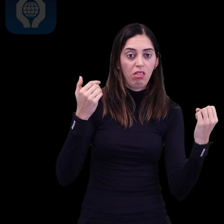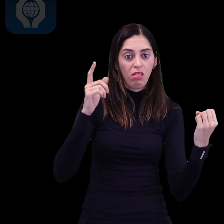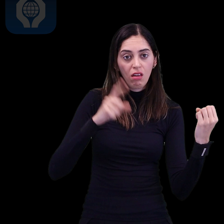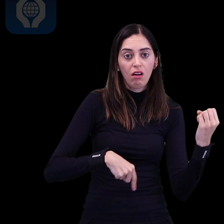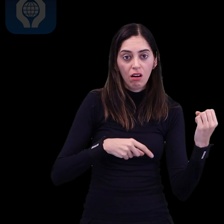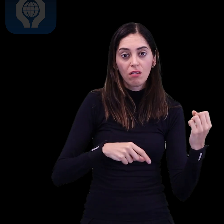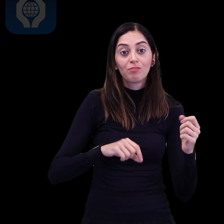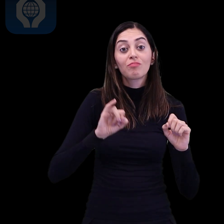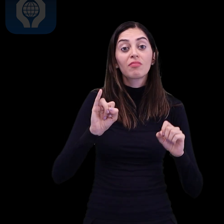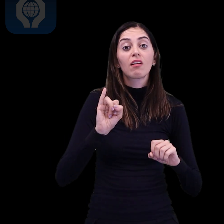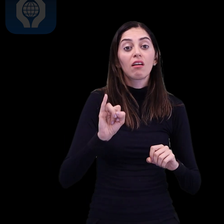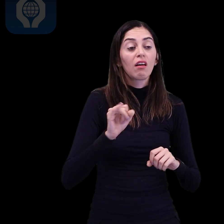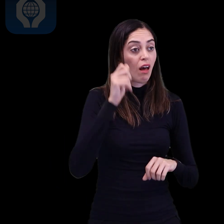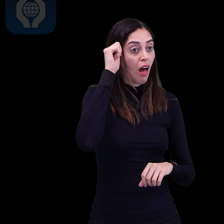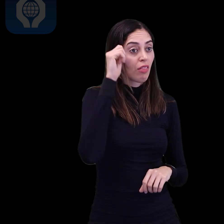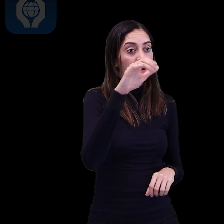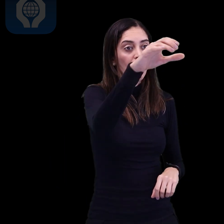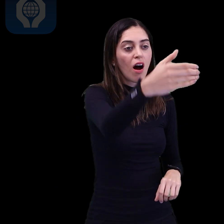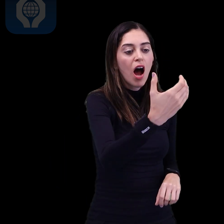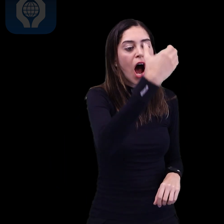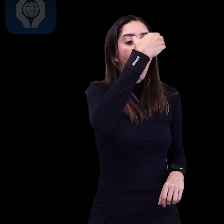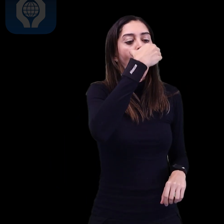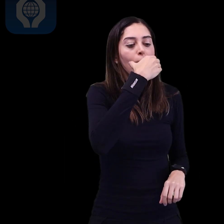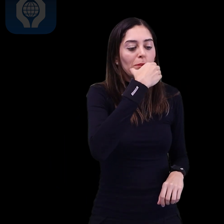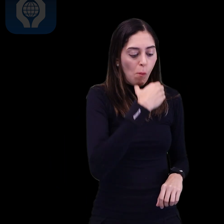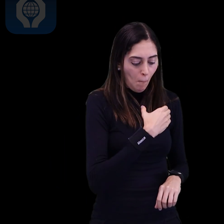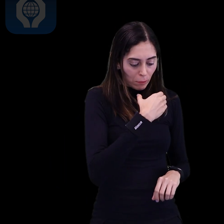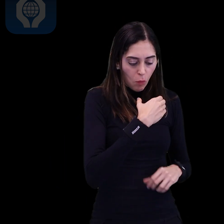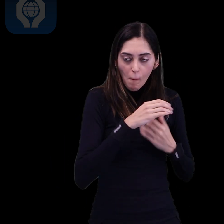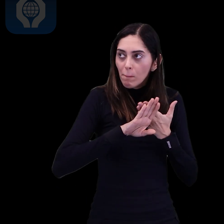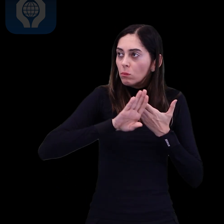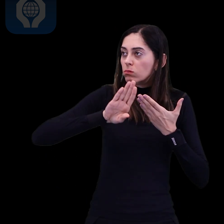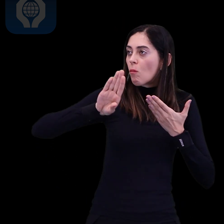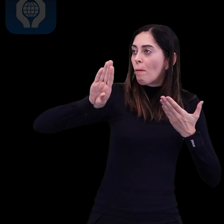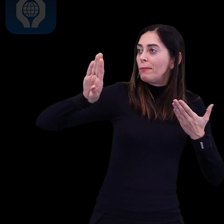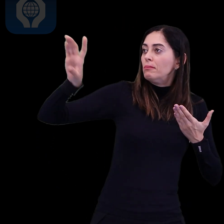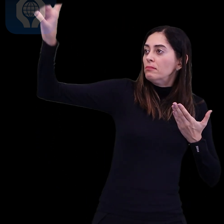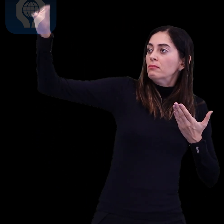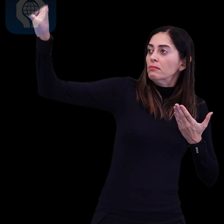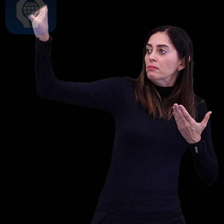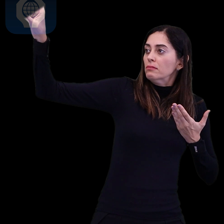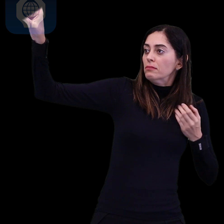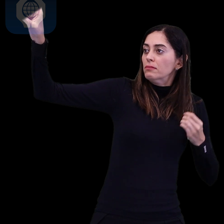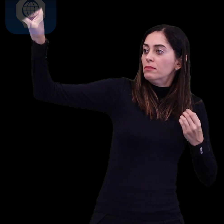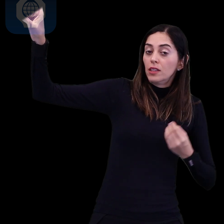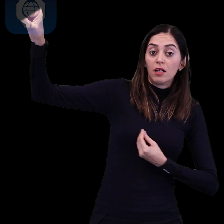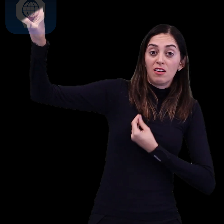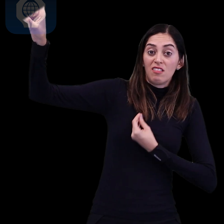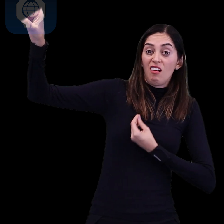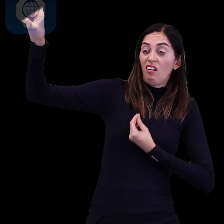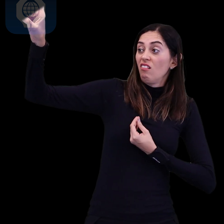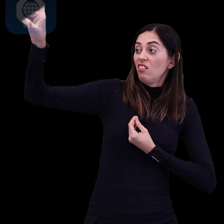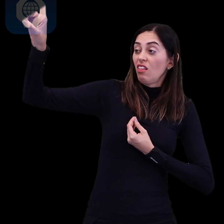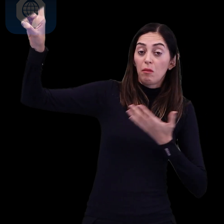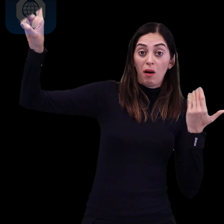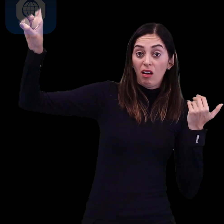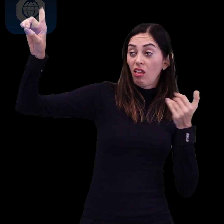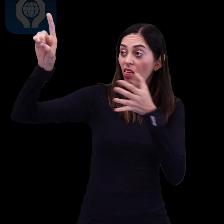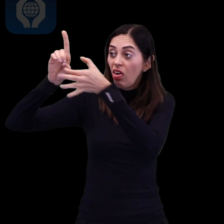Adão comesse desse fruto, seria imediatamente separado de Deus, a fonte, o doador e o mantenedor de sua